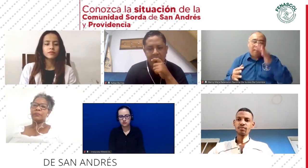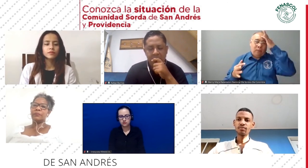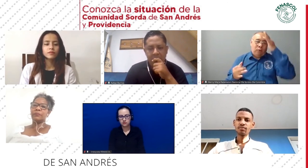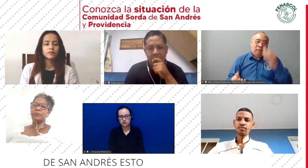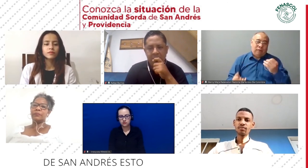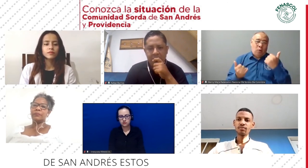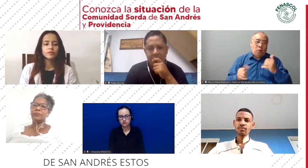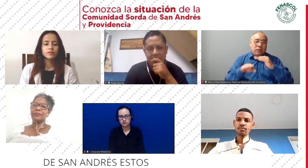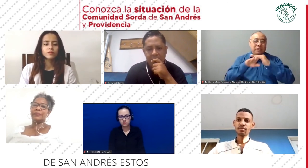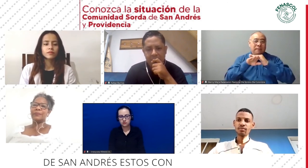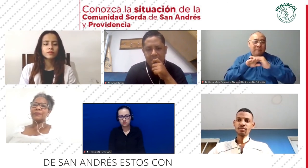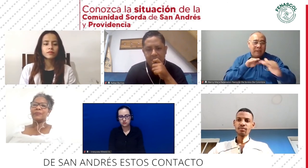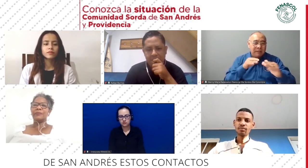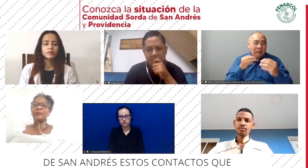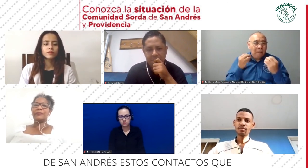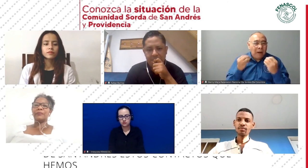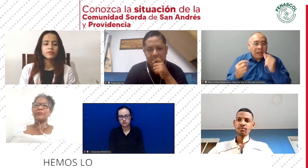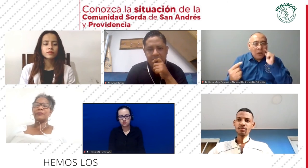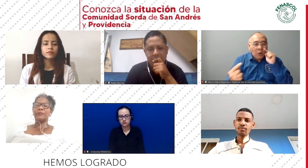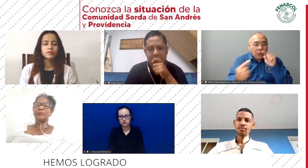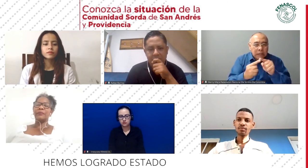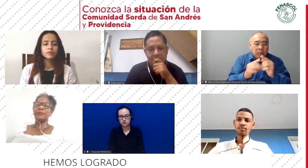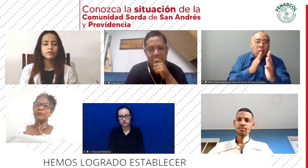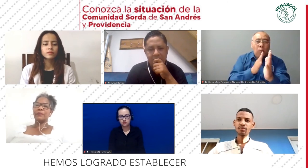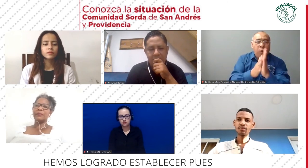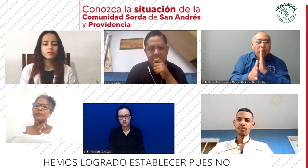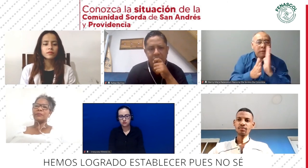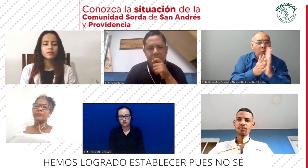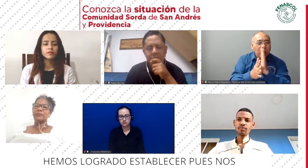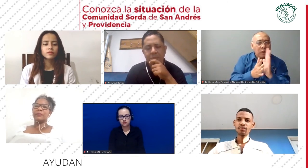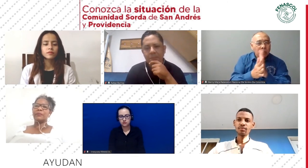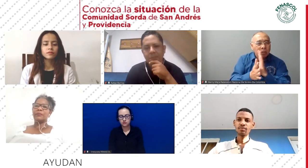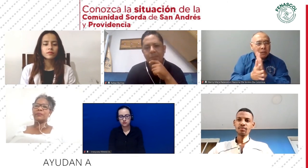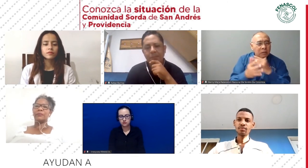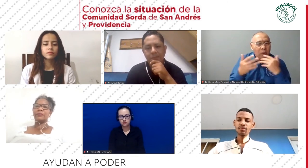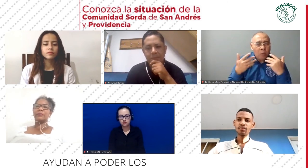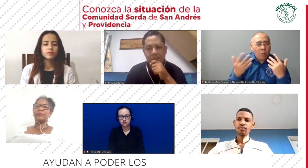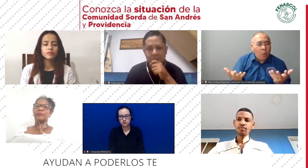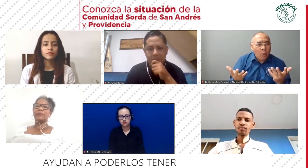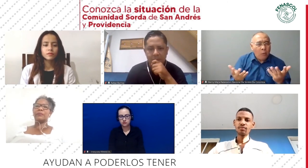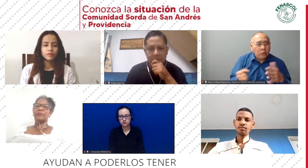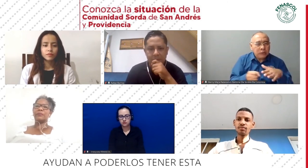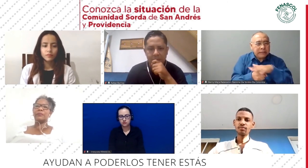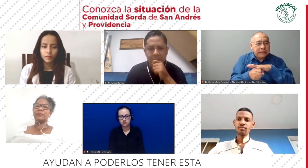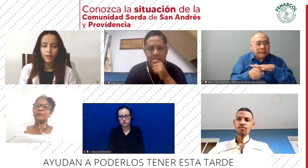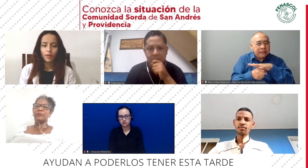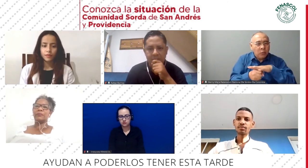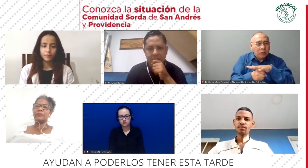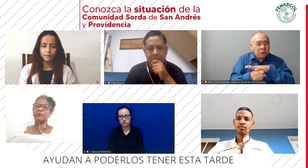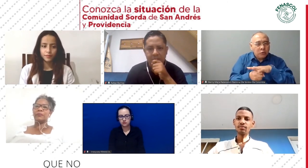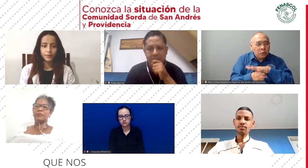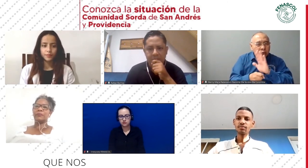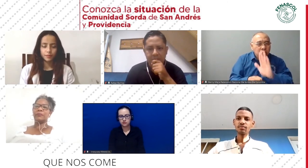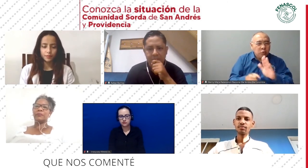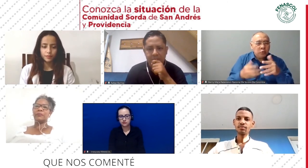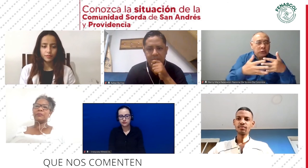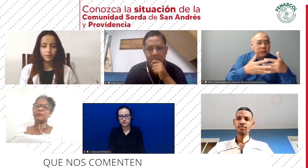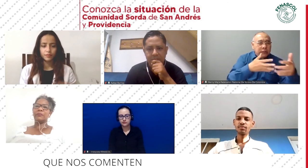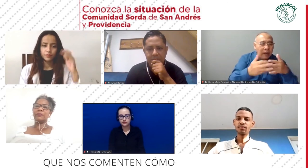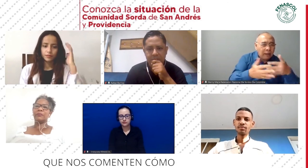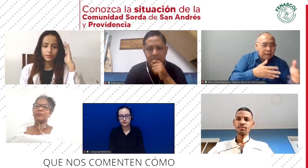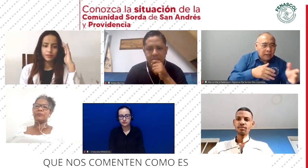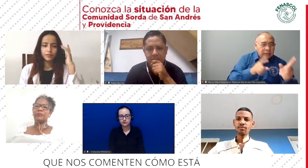estos contactos que hemos logrado establecer pues nos ayudan a poderlos tener esta tarde que nos comenten